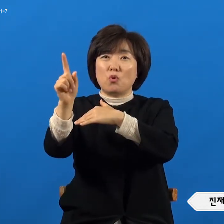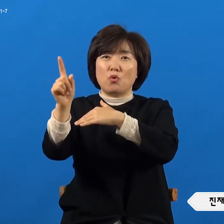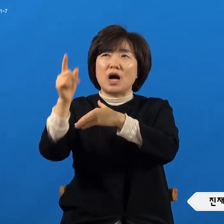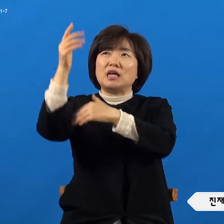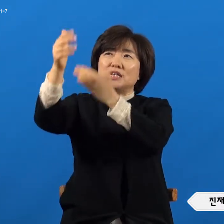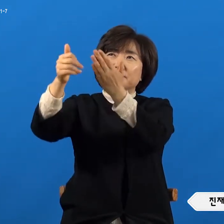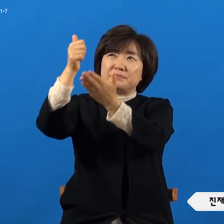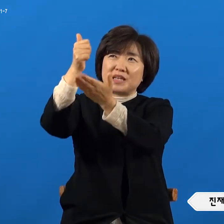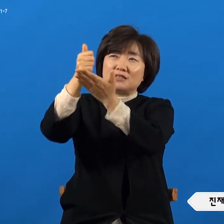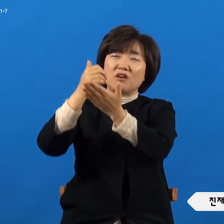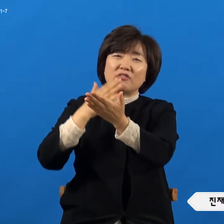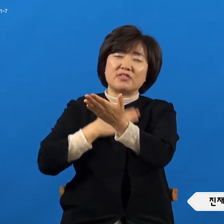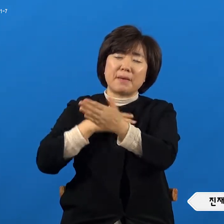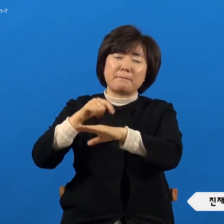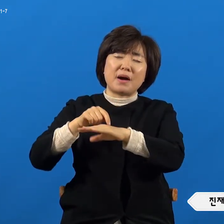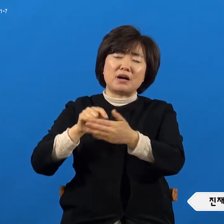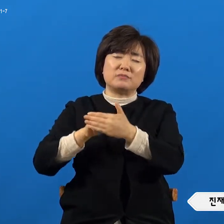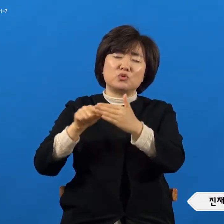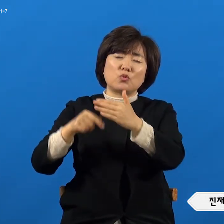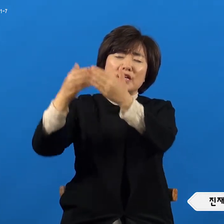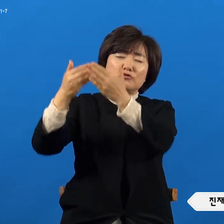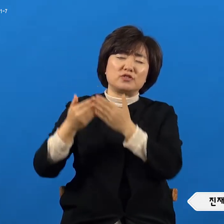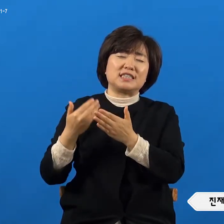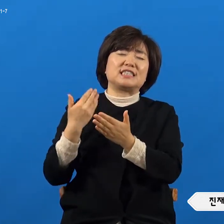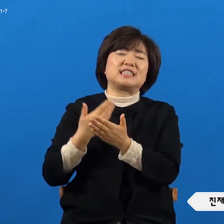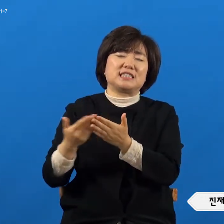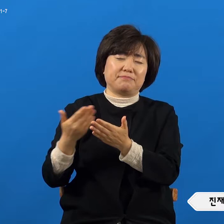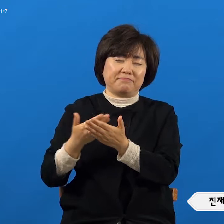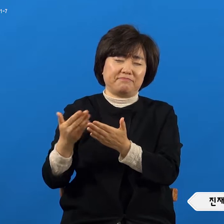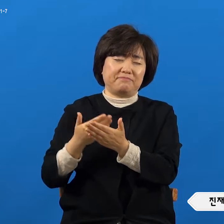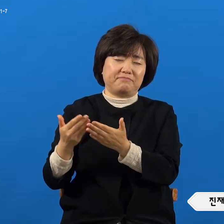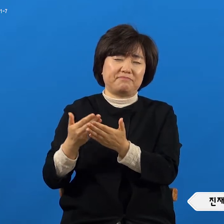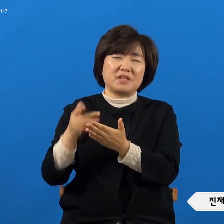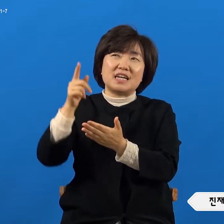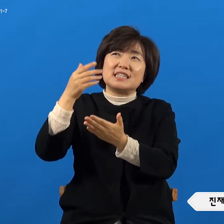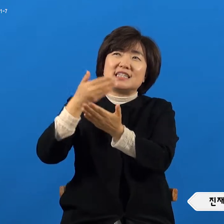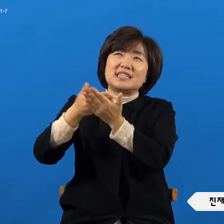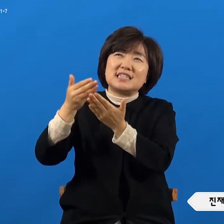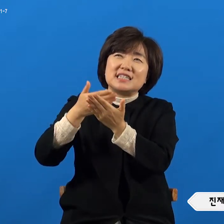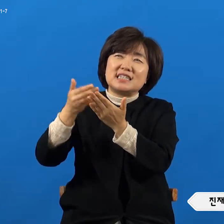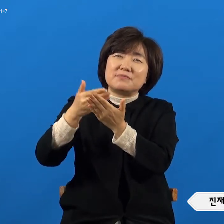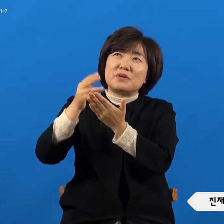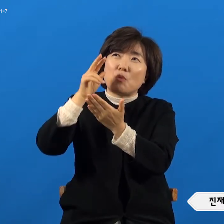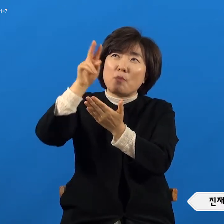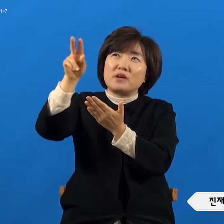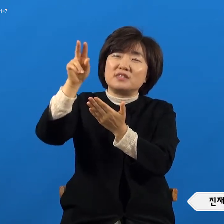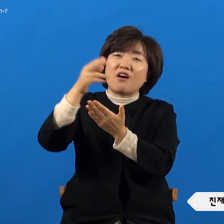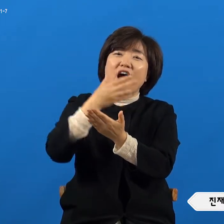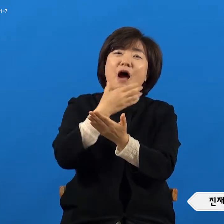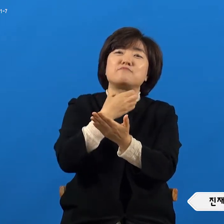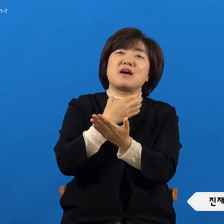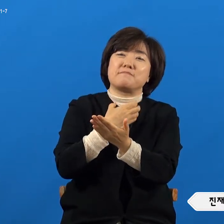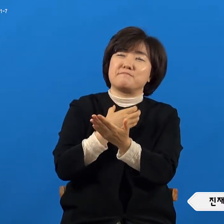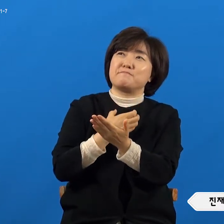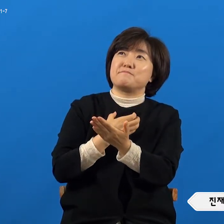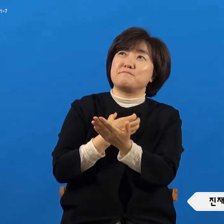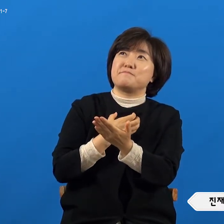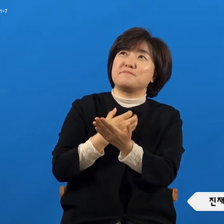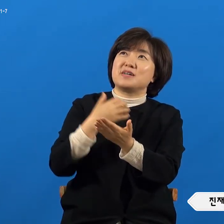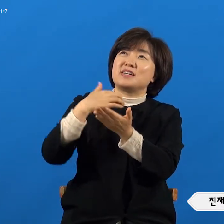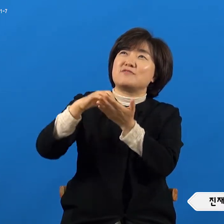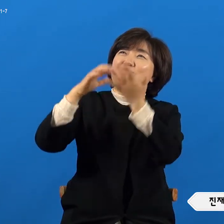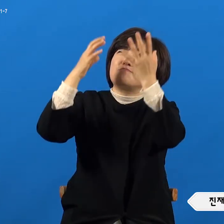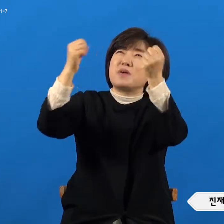마음 가운데 주시는 그림입니다. 그 그림을 보면서 아브라함은 큰 그림을 봅니다. 뭇